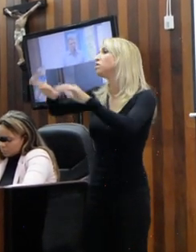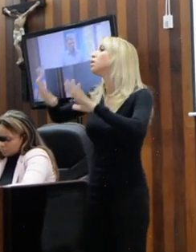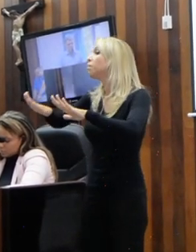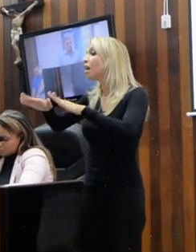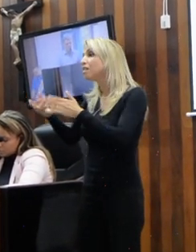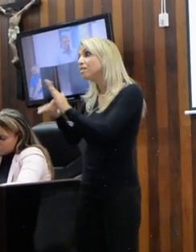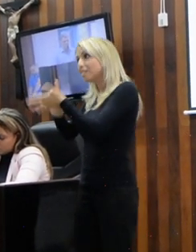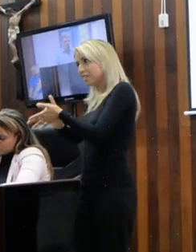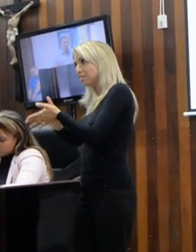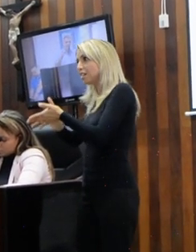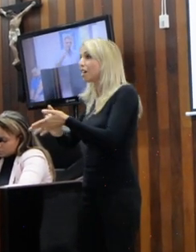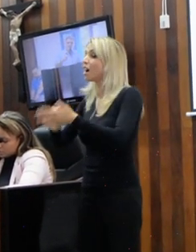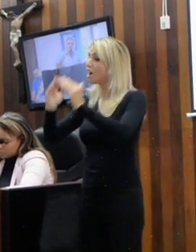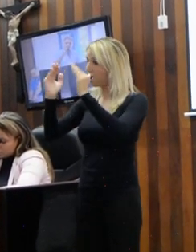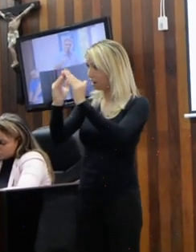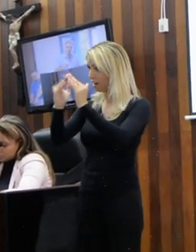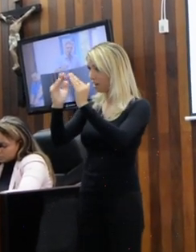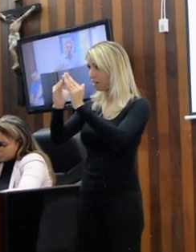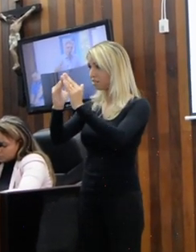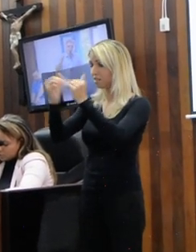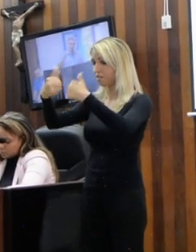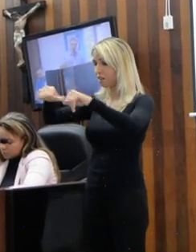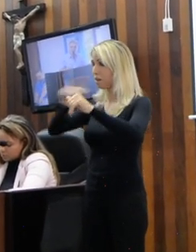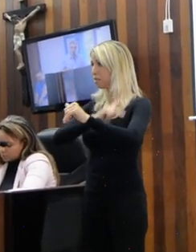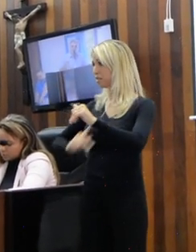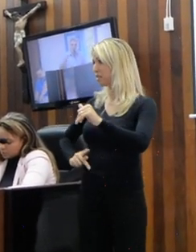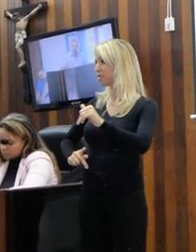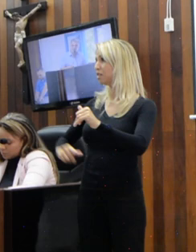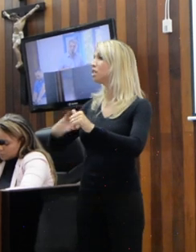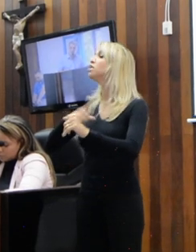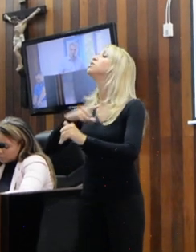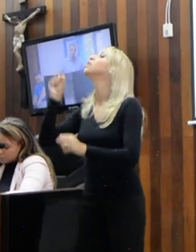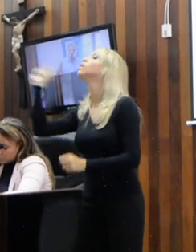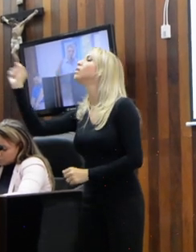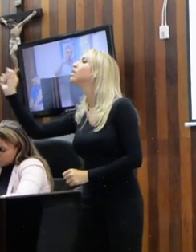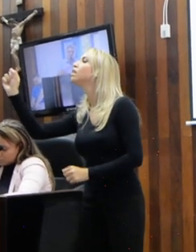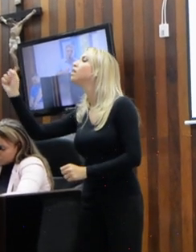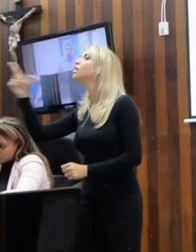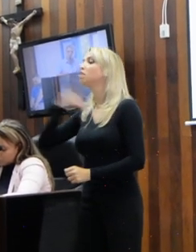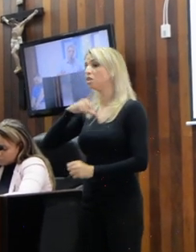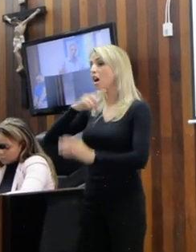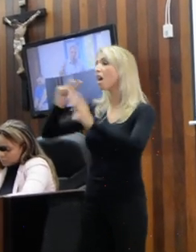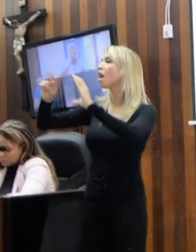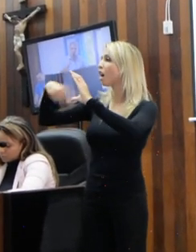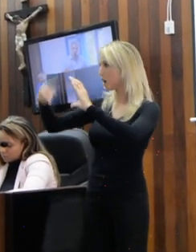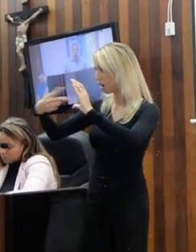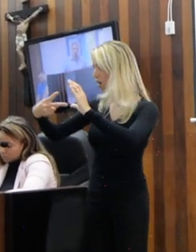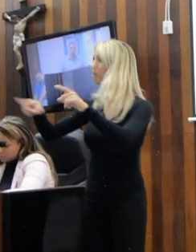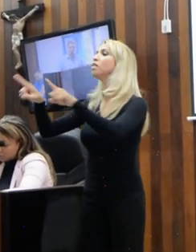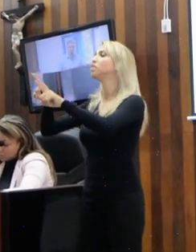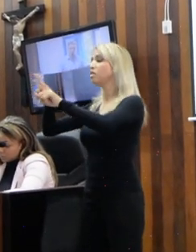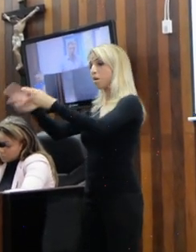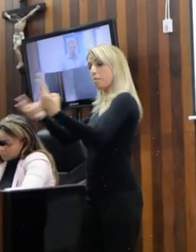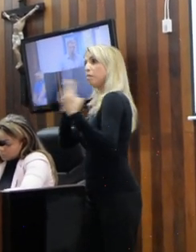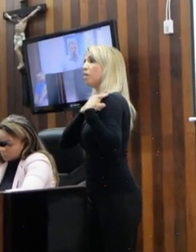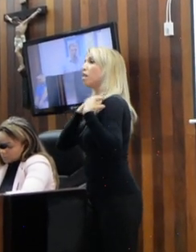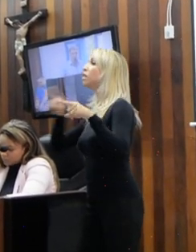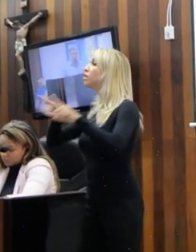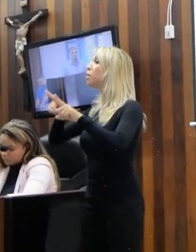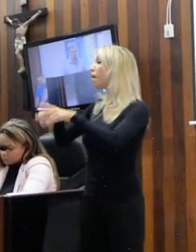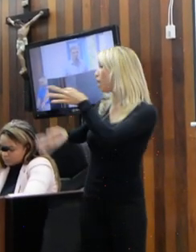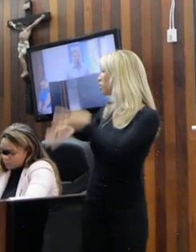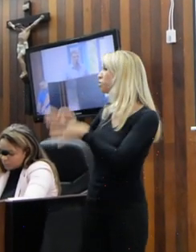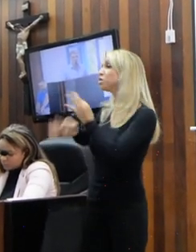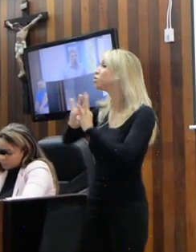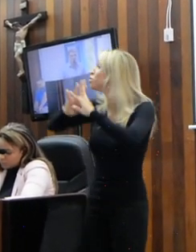casa dos presidentes. Ali naquele prédio funcionava a Câmara, funcionava a cadeia e funcionava o juiz. Tudo